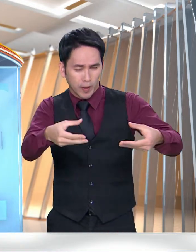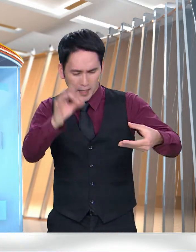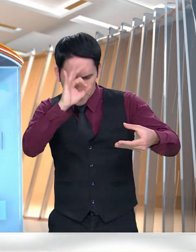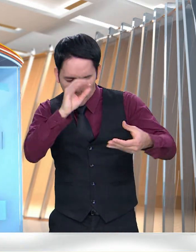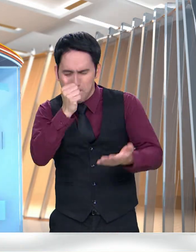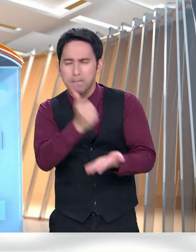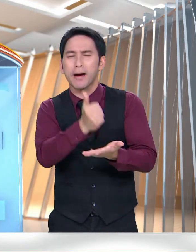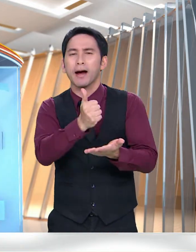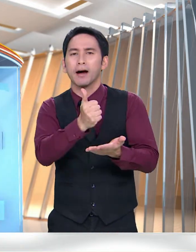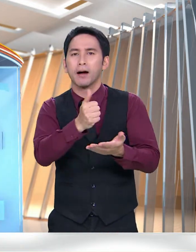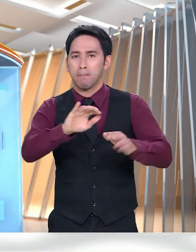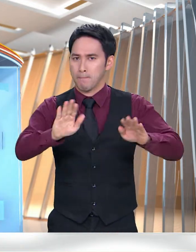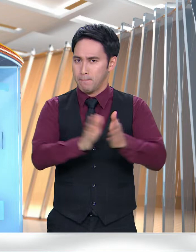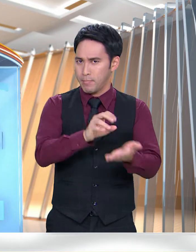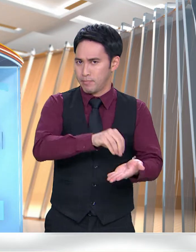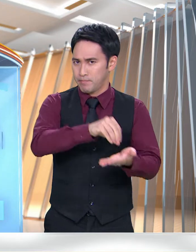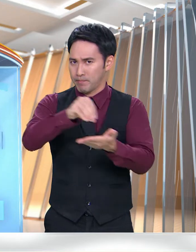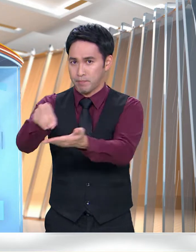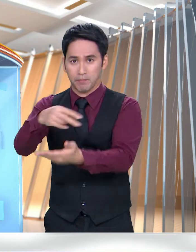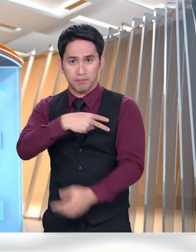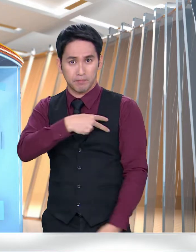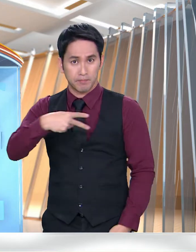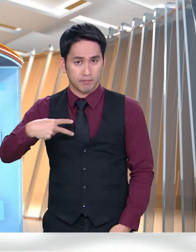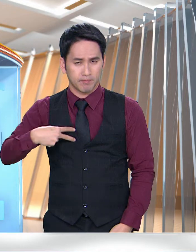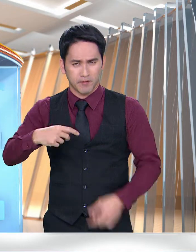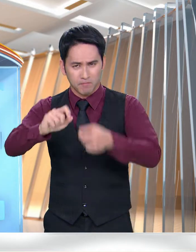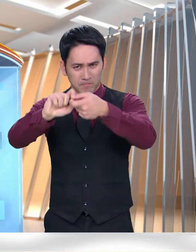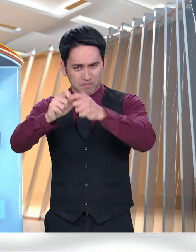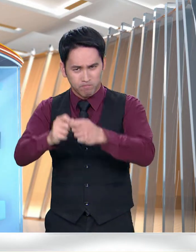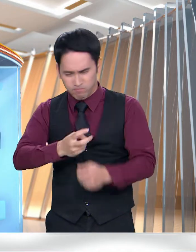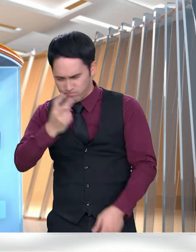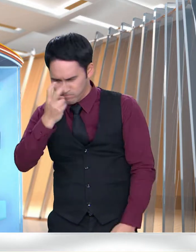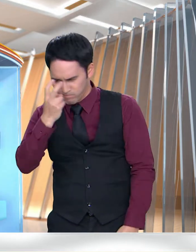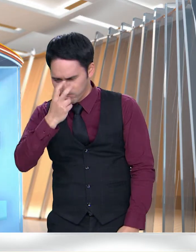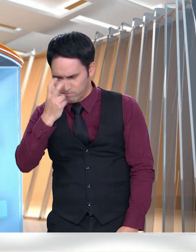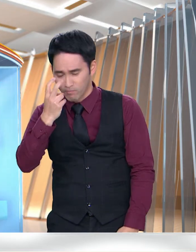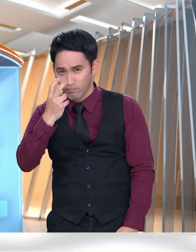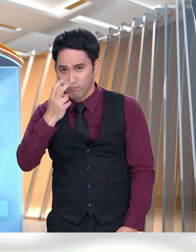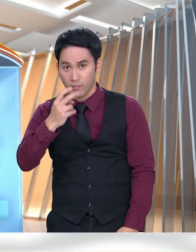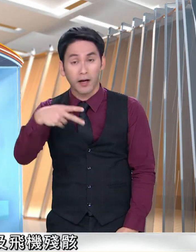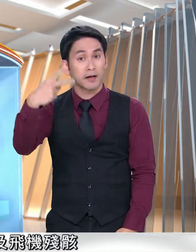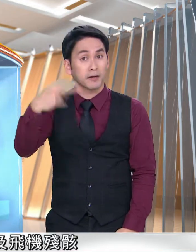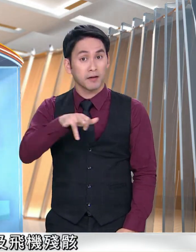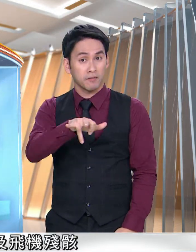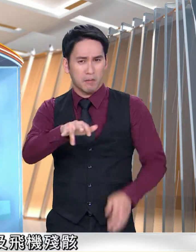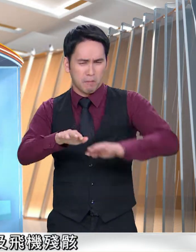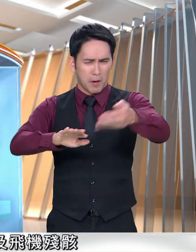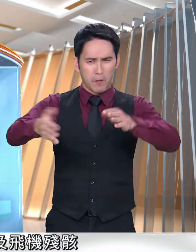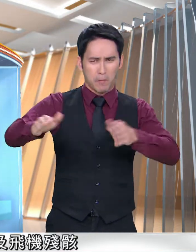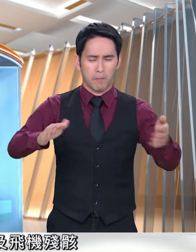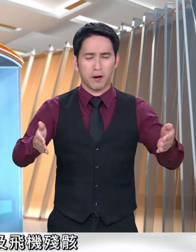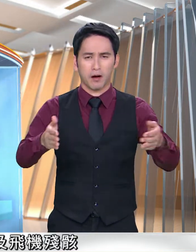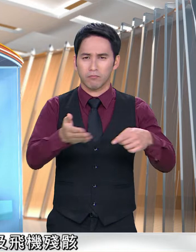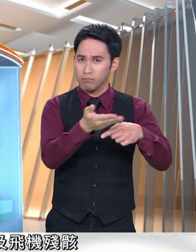夜送往北京来鉴定。搜救人员也发现了部分人体组织碎片以及飞机残